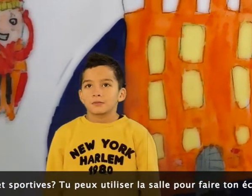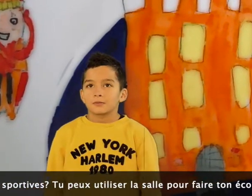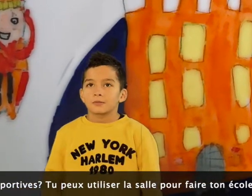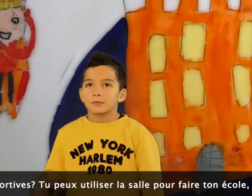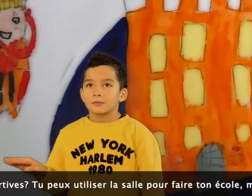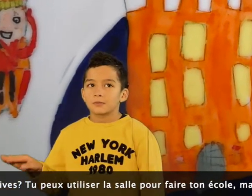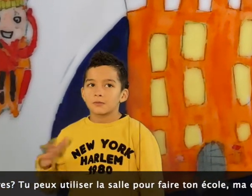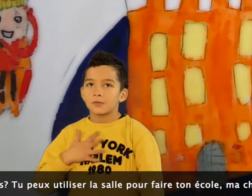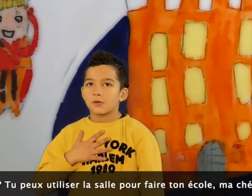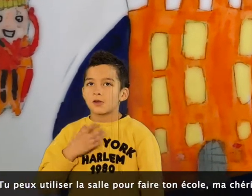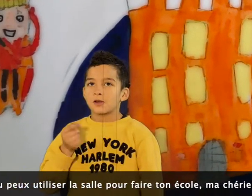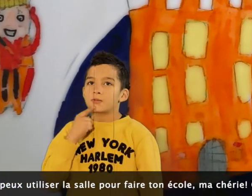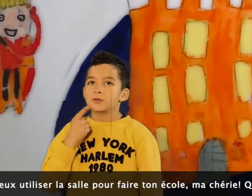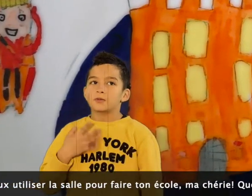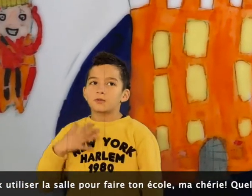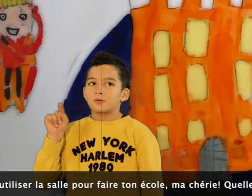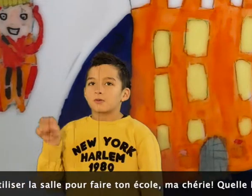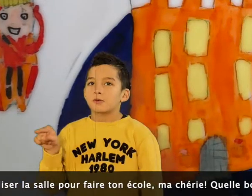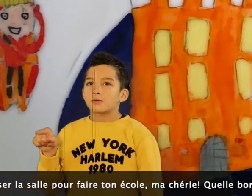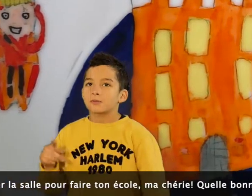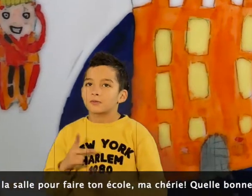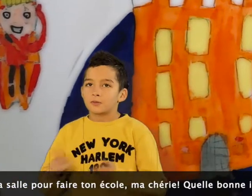Tu peux utiliser la salle pour faire ton école, ma chérie.